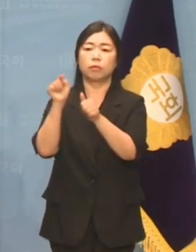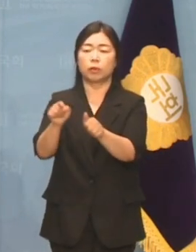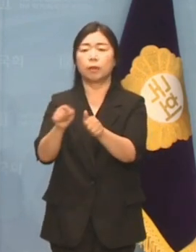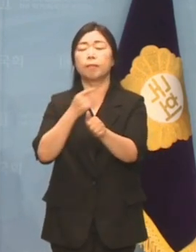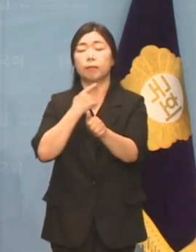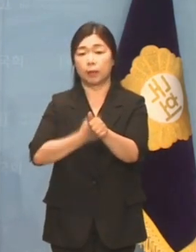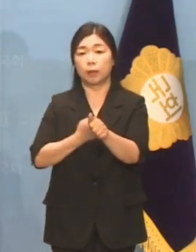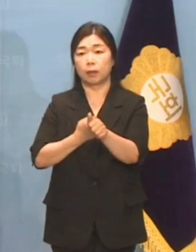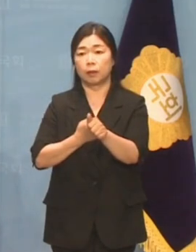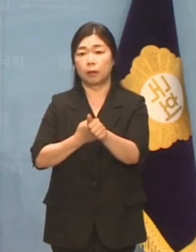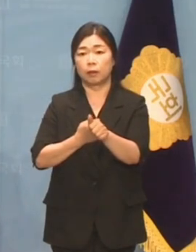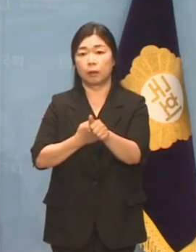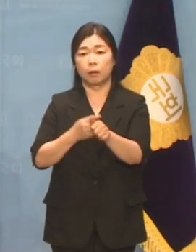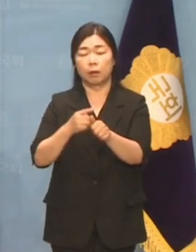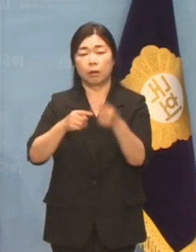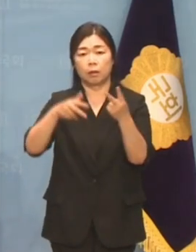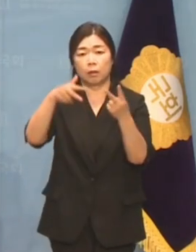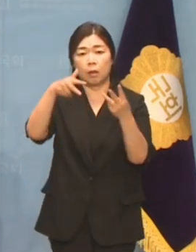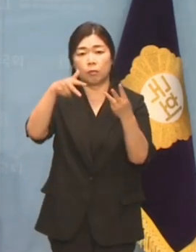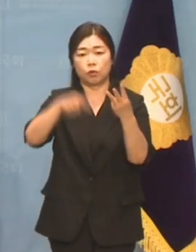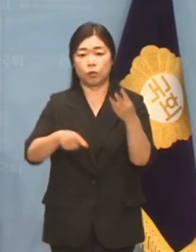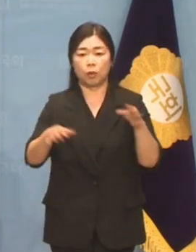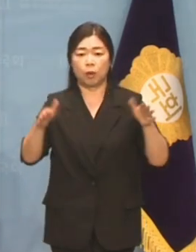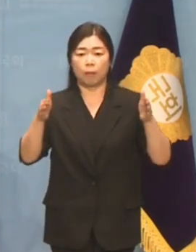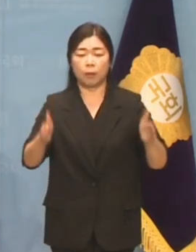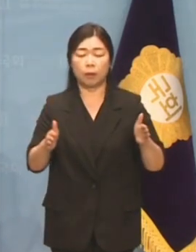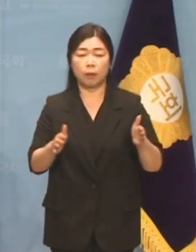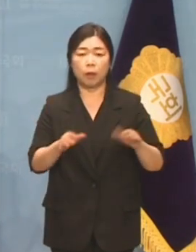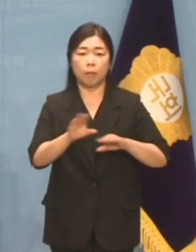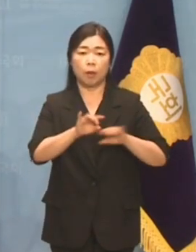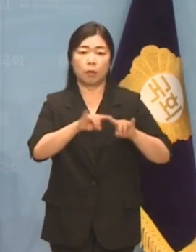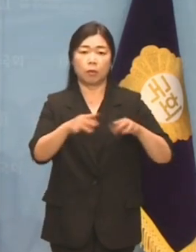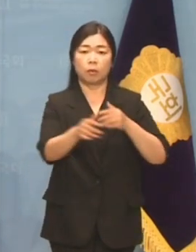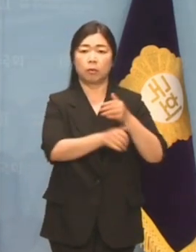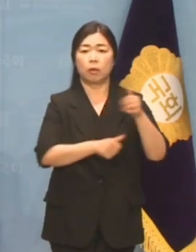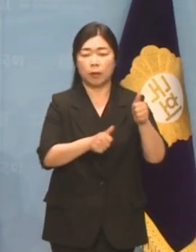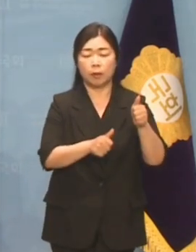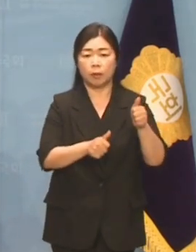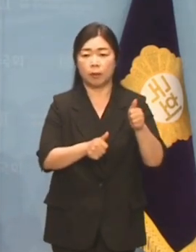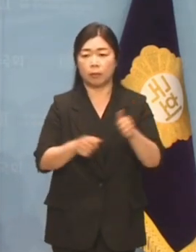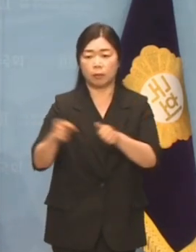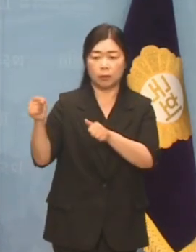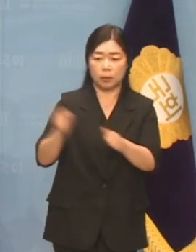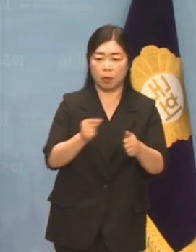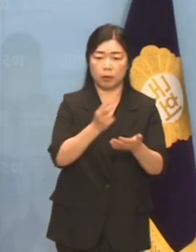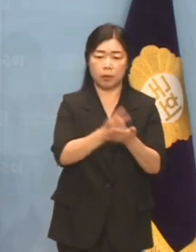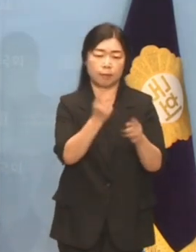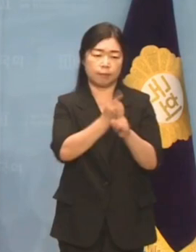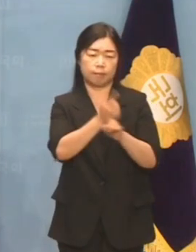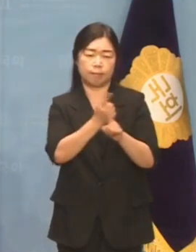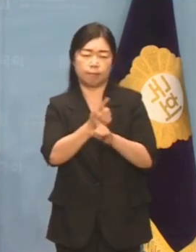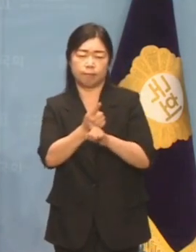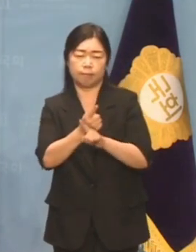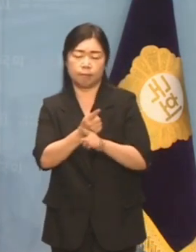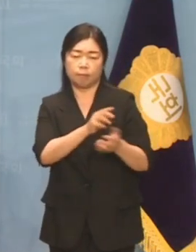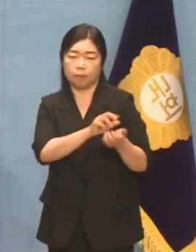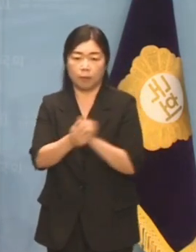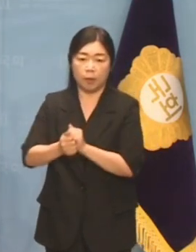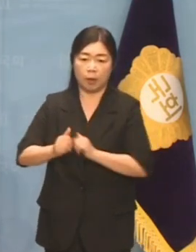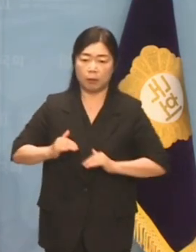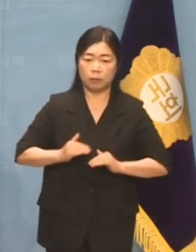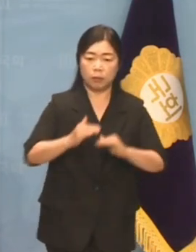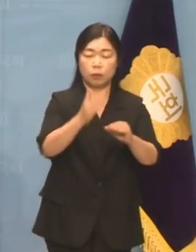지 고작 3주 만에 방송통신위원회는 명령을 수행하듯 시행령 개정 절차를 졸속으로